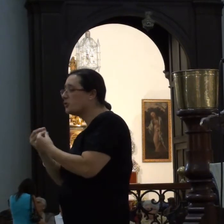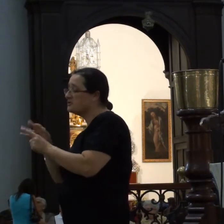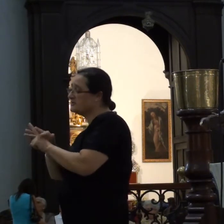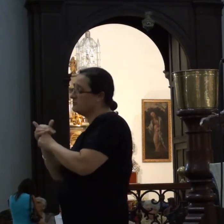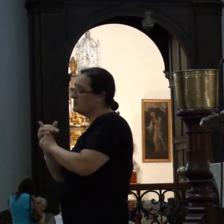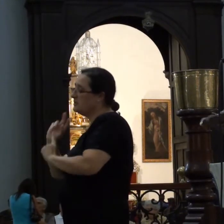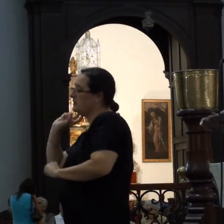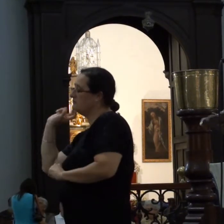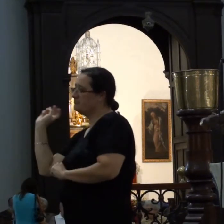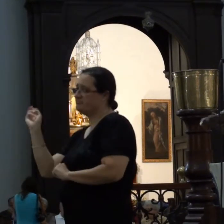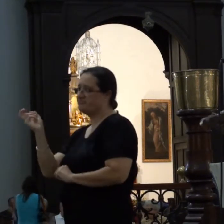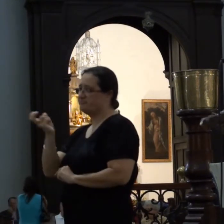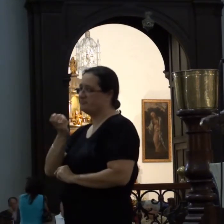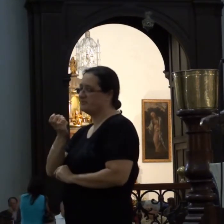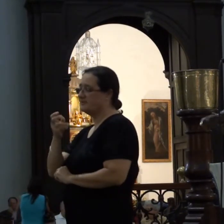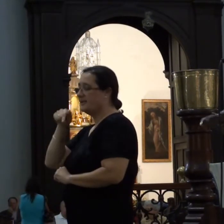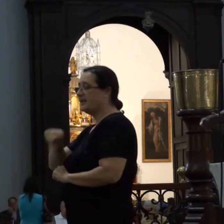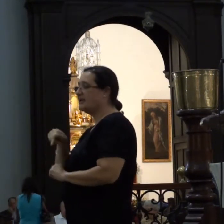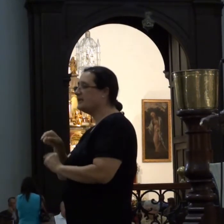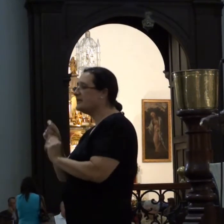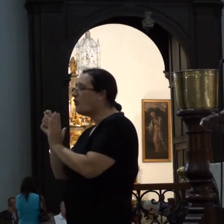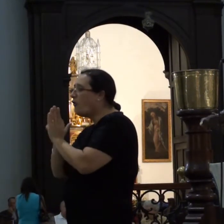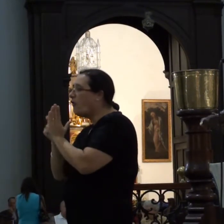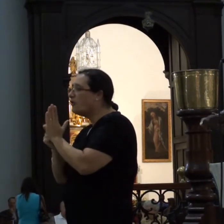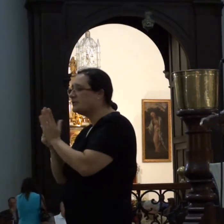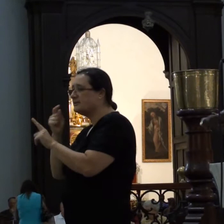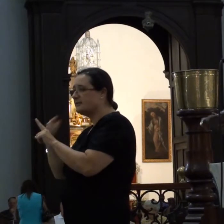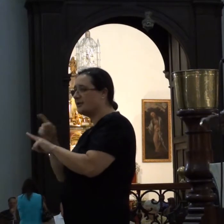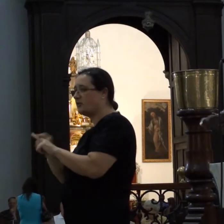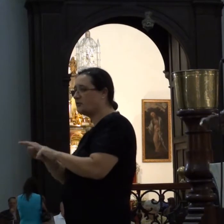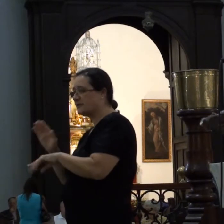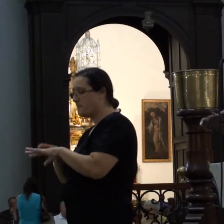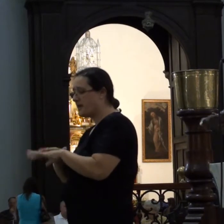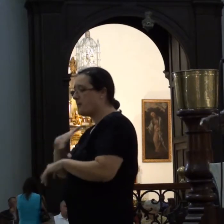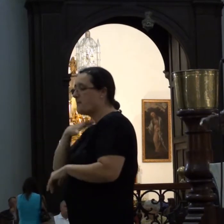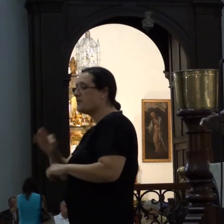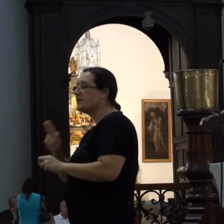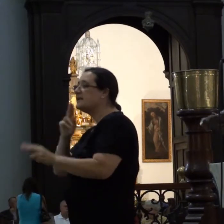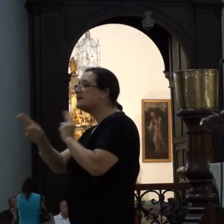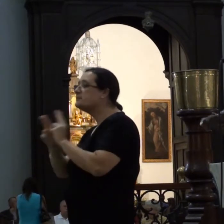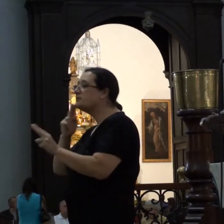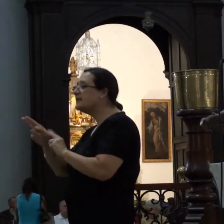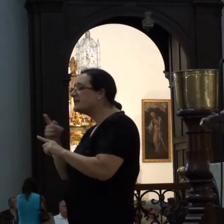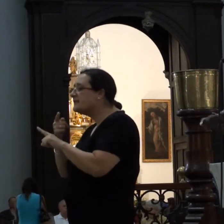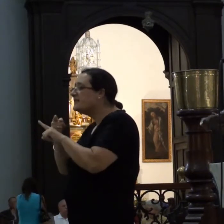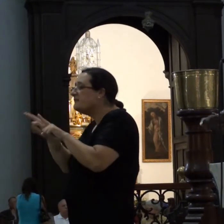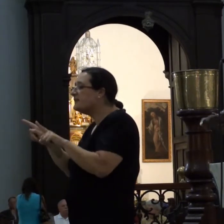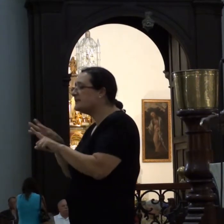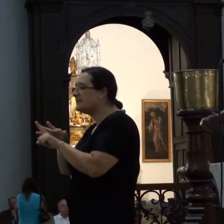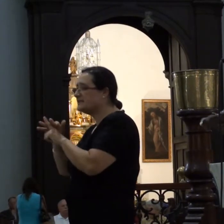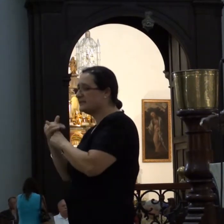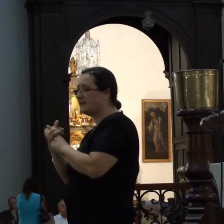variables Y en este orden de cosas y para poder responder a los distintos ámbitos